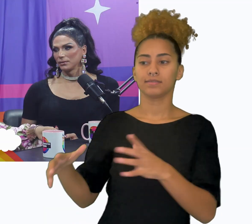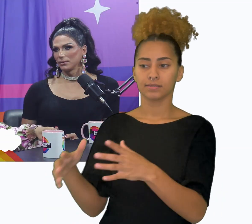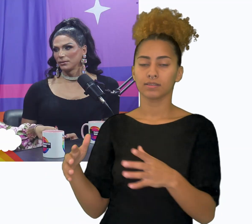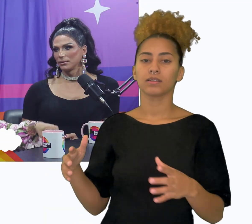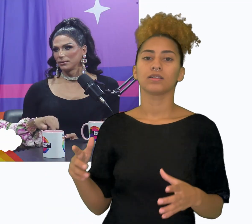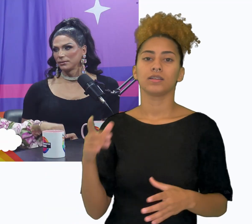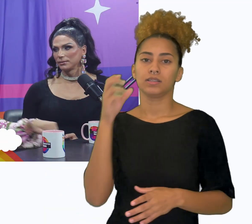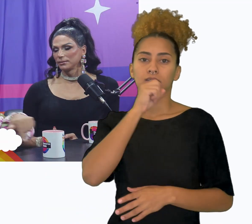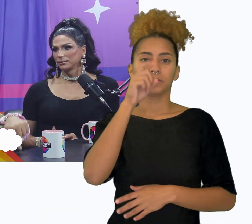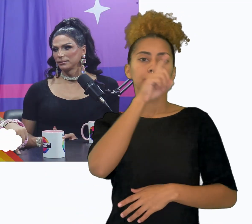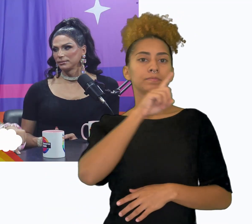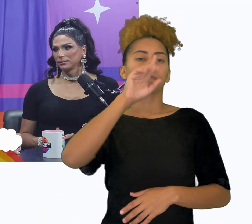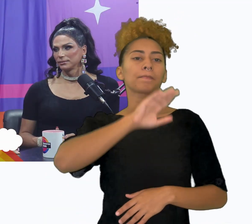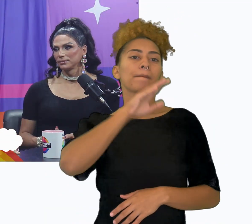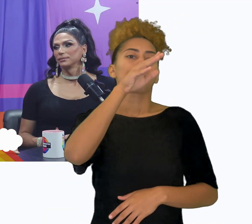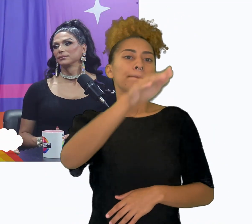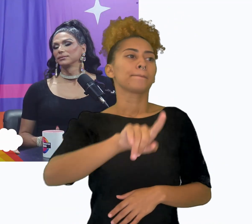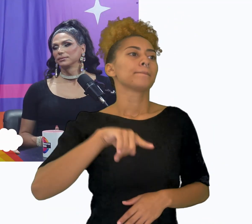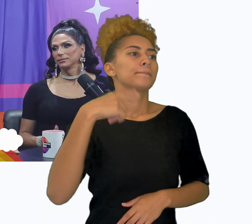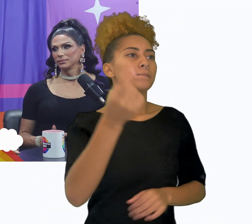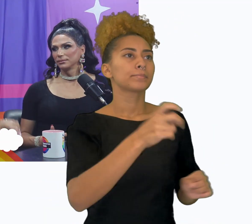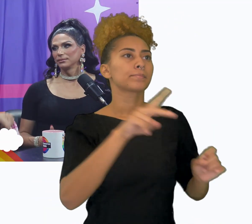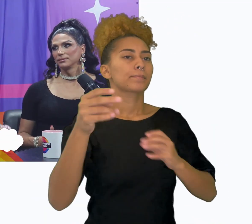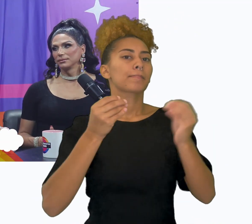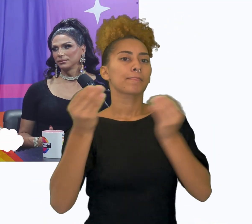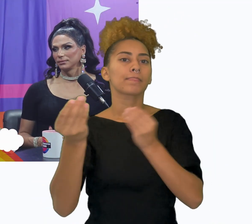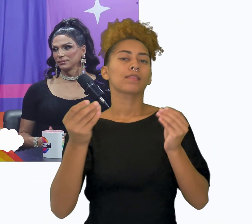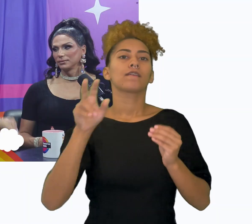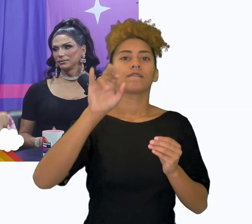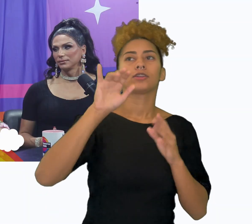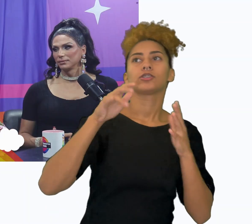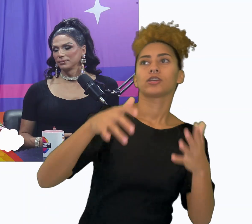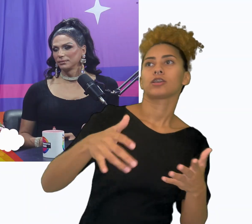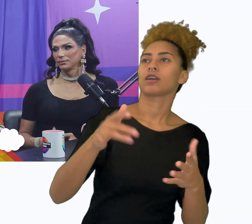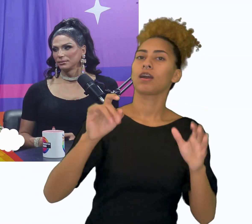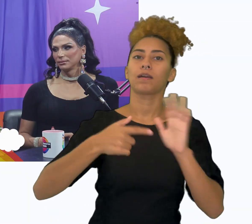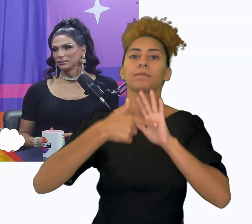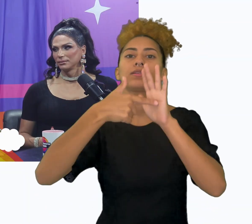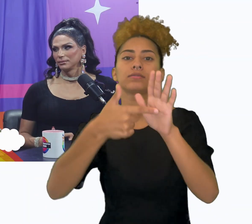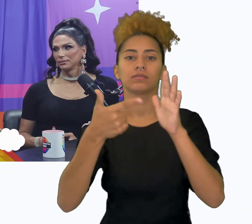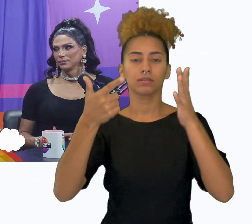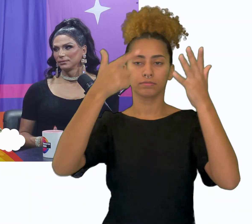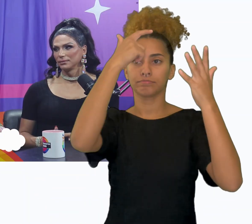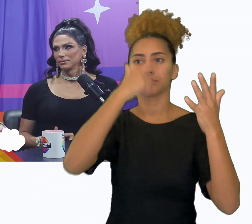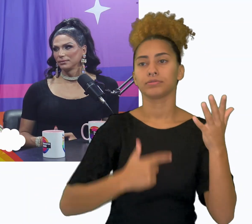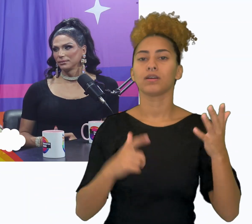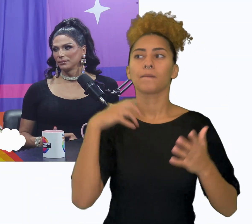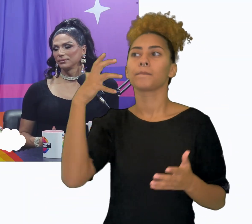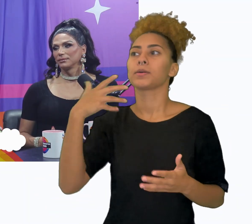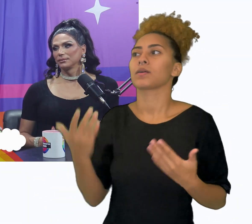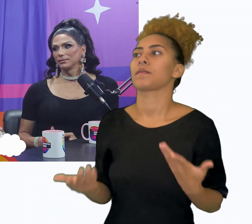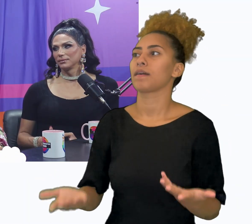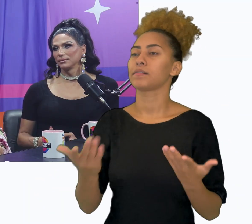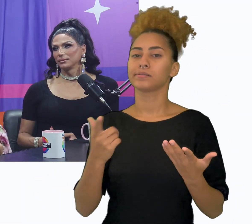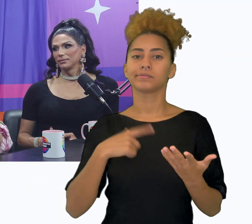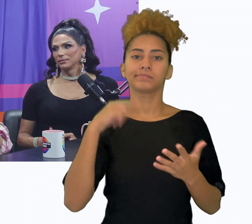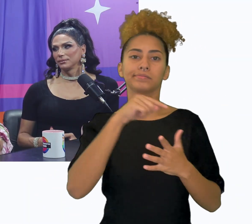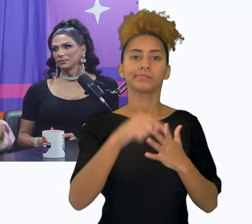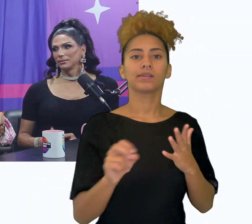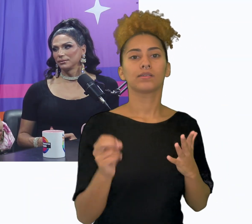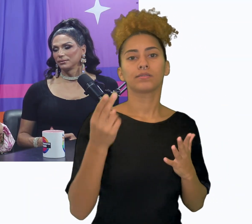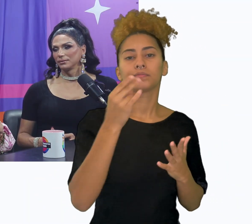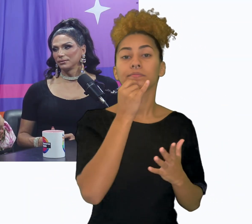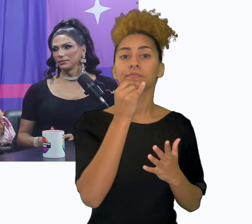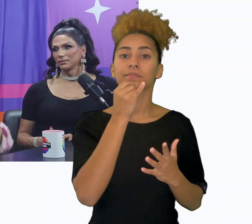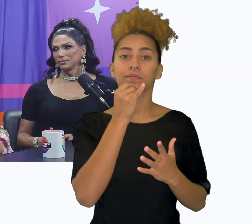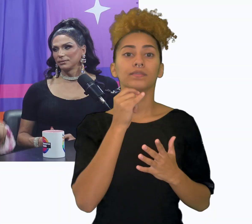final de semana, mas já pensando na produção da outra semana, como a gente ia chegar, como a gente ia aparecer, né, que música a gente ia fazer, ou